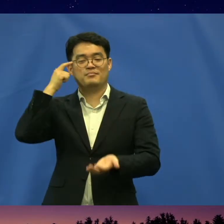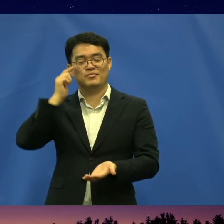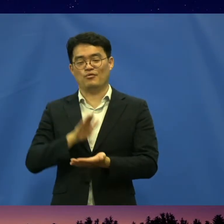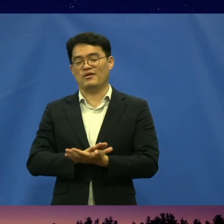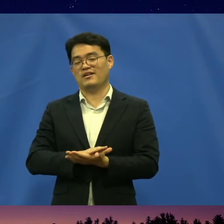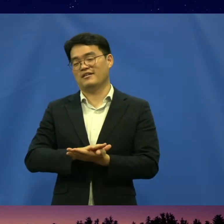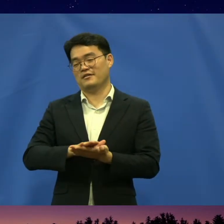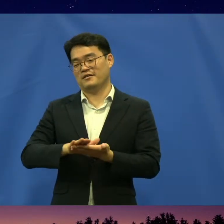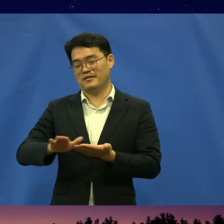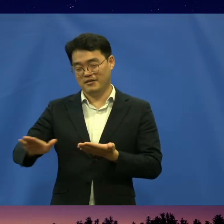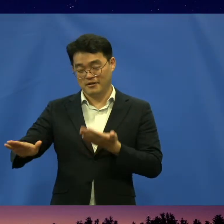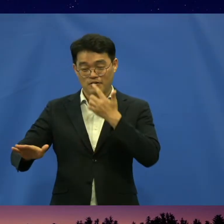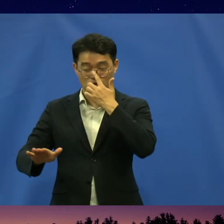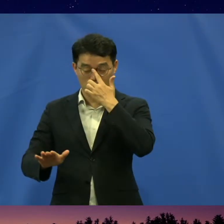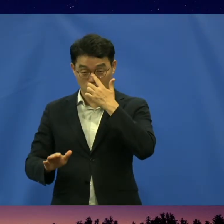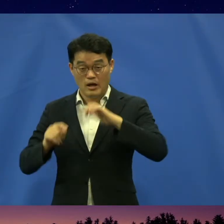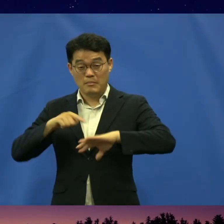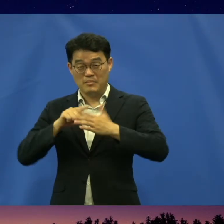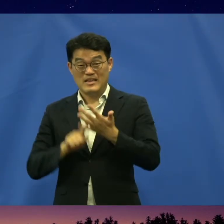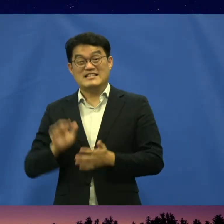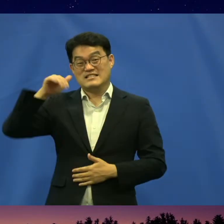찬찬해집니다.